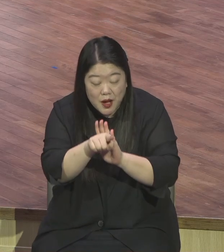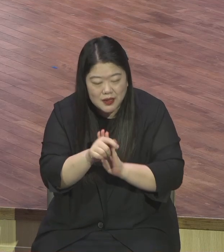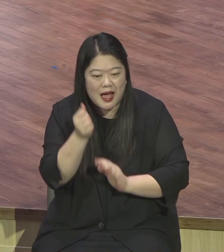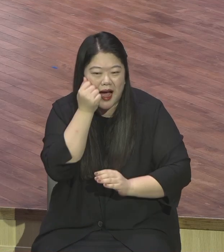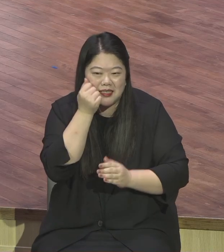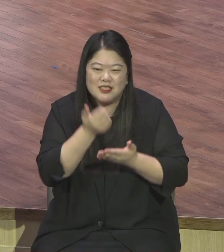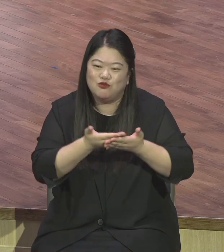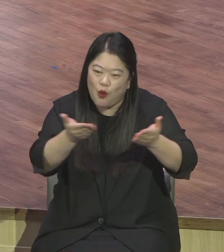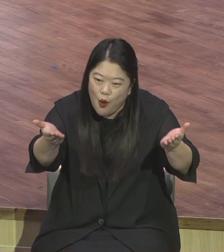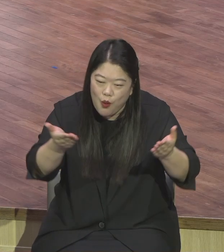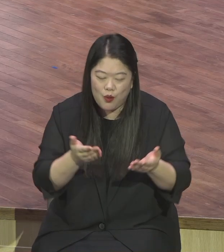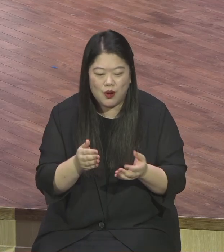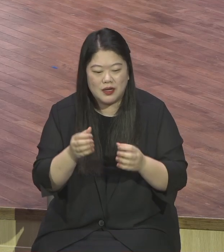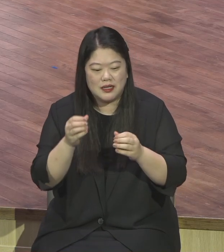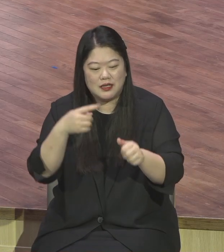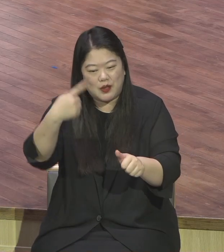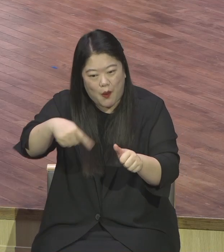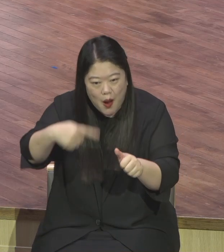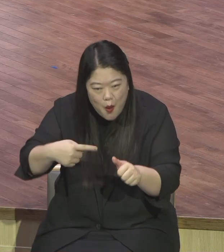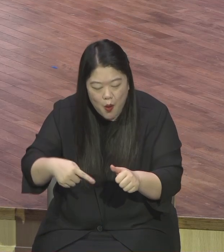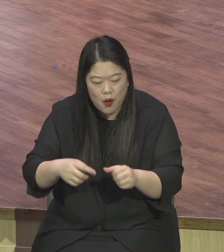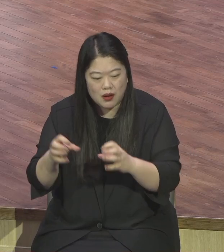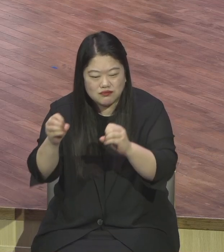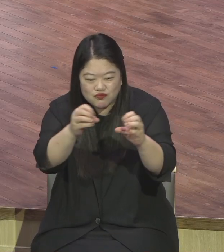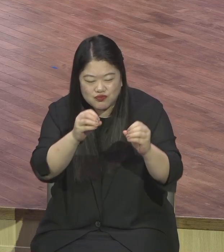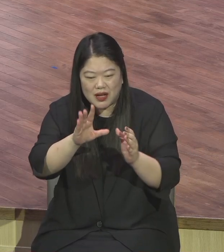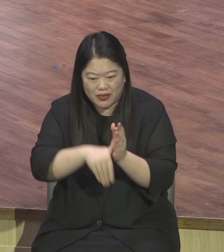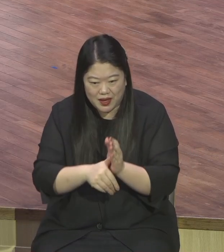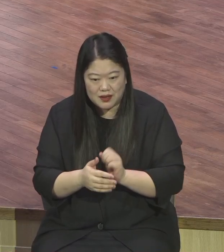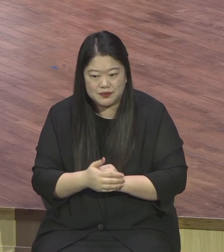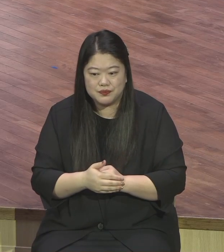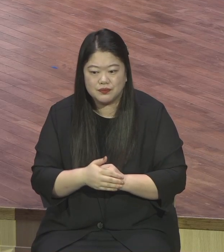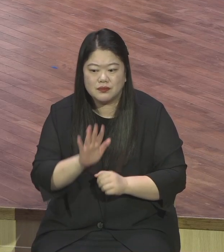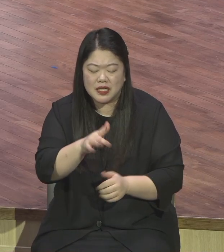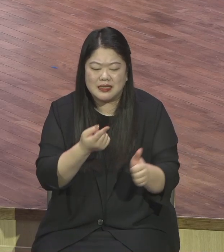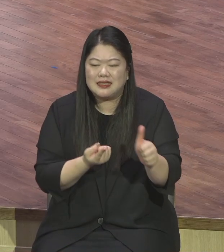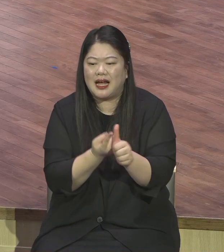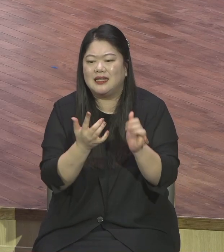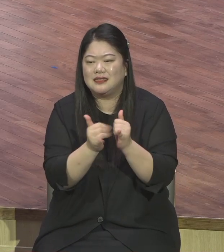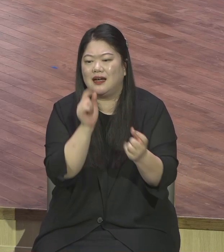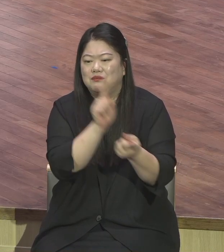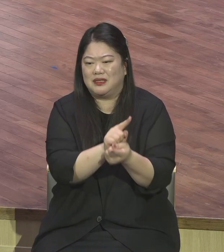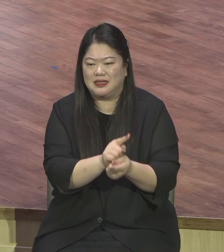하고 그걸 하는 중에 살인자들 볼 때마다 저 너 왜 사람 죽였냐.